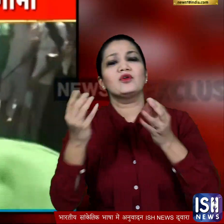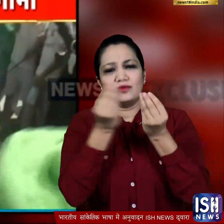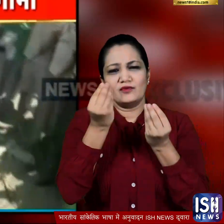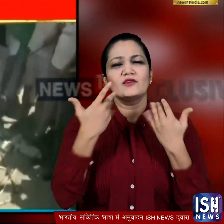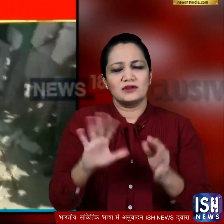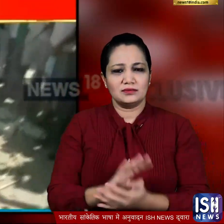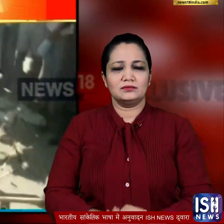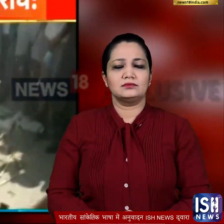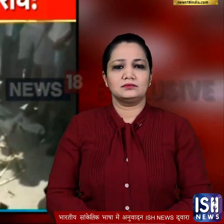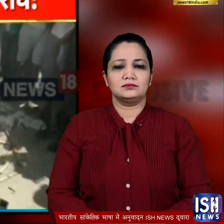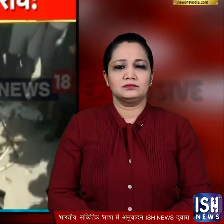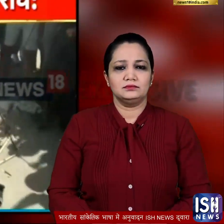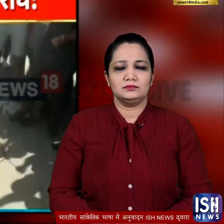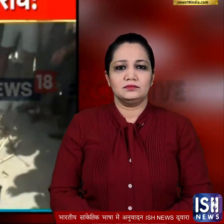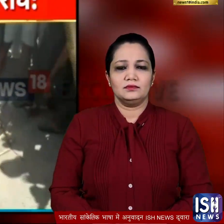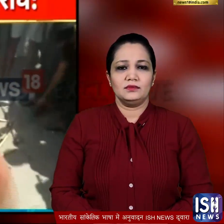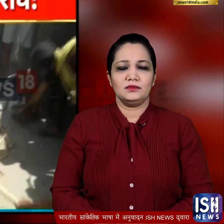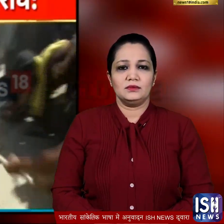हुई।